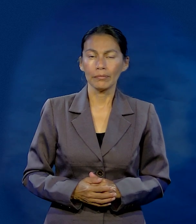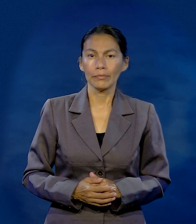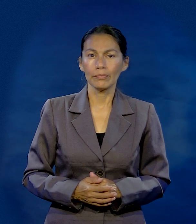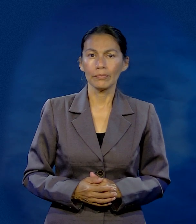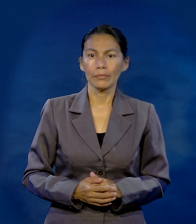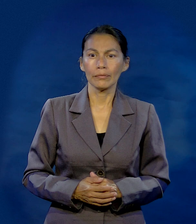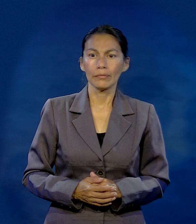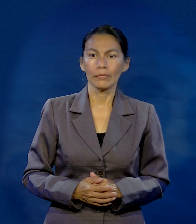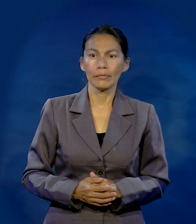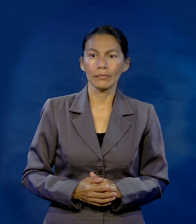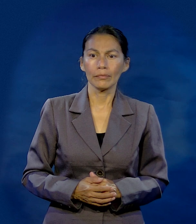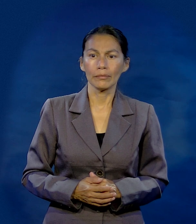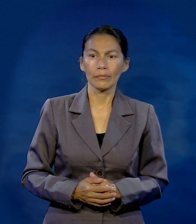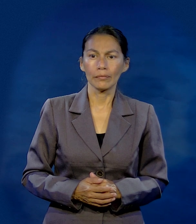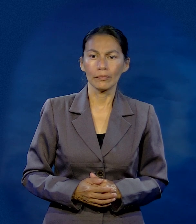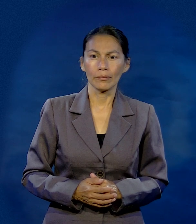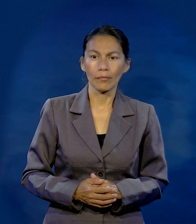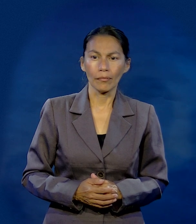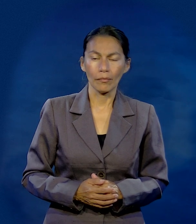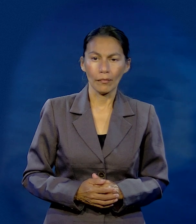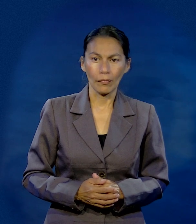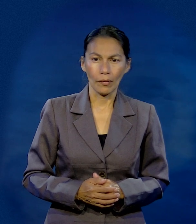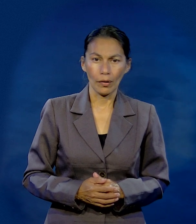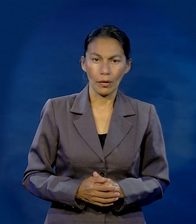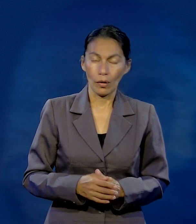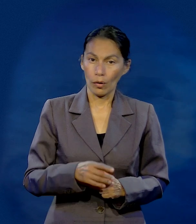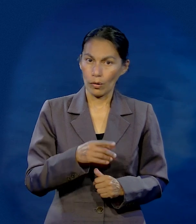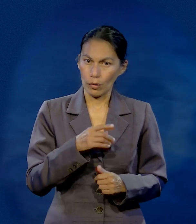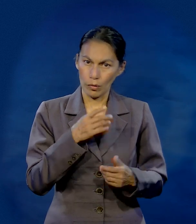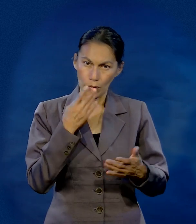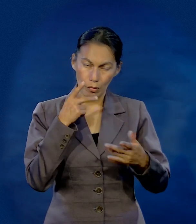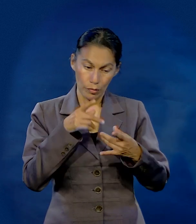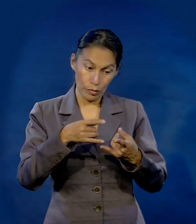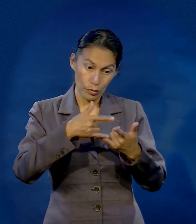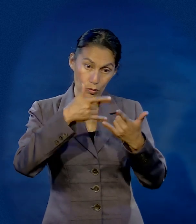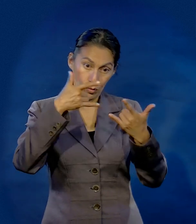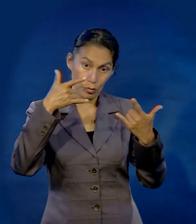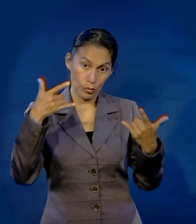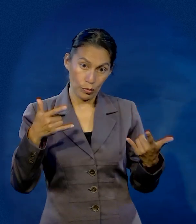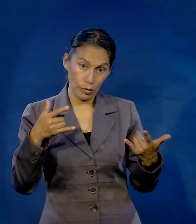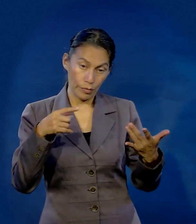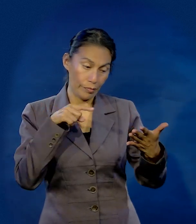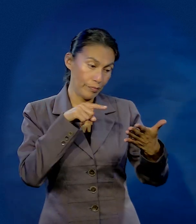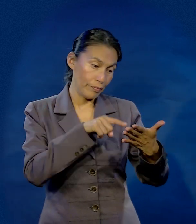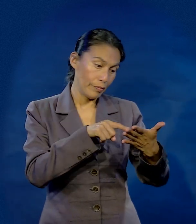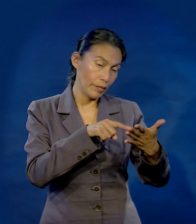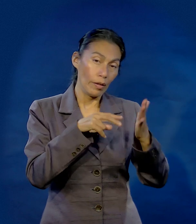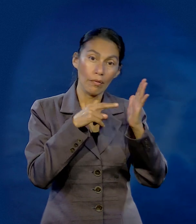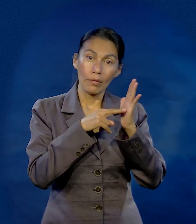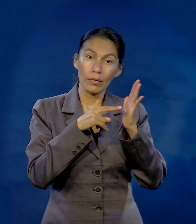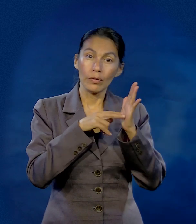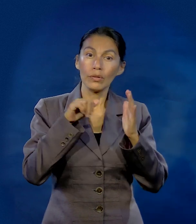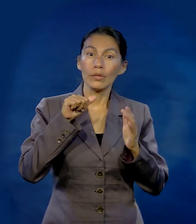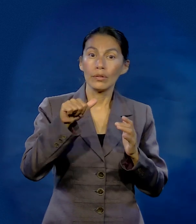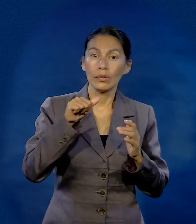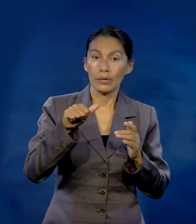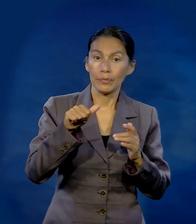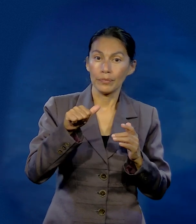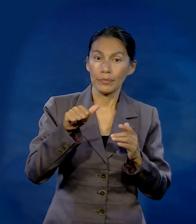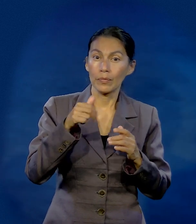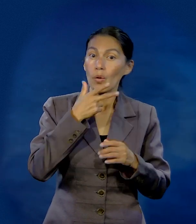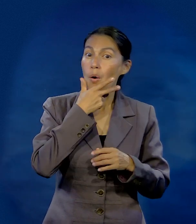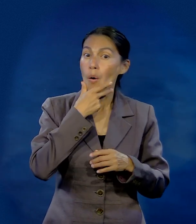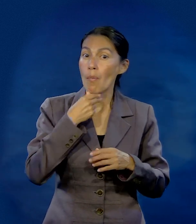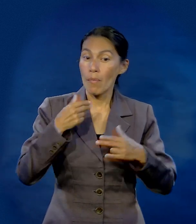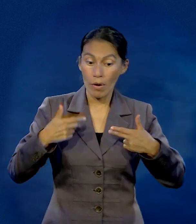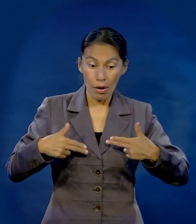favor manténgase despierto la voy a leer pero ojo pestaña y Ceja y mucha oreja porque es una historia un tanto extraña